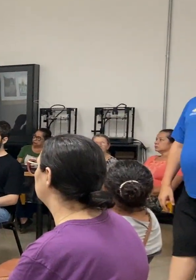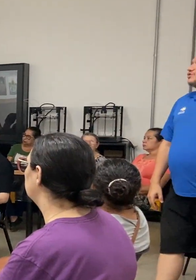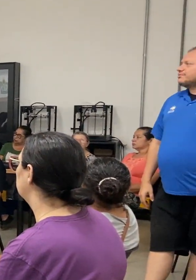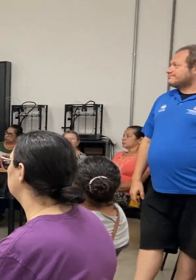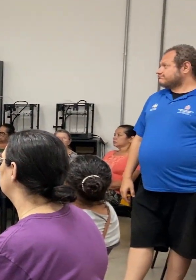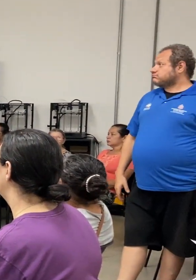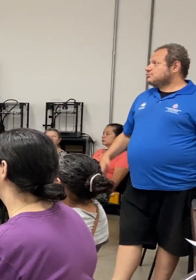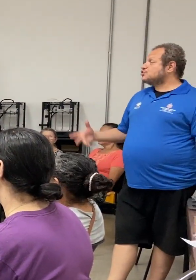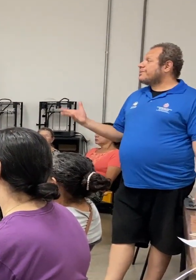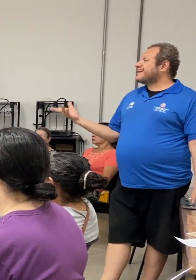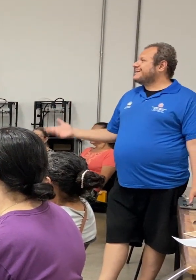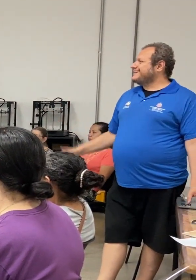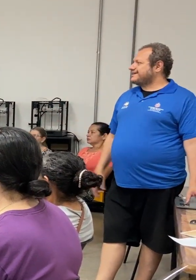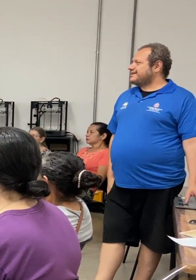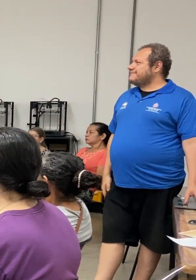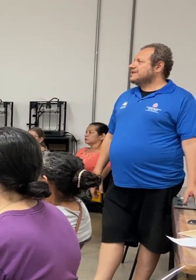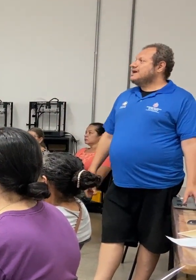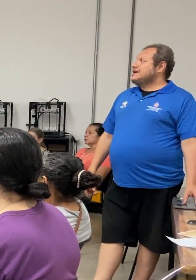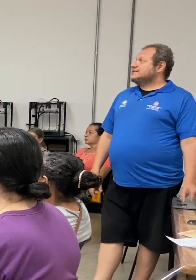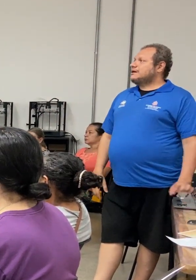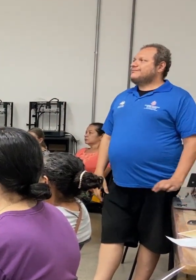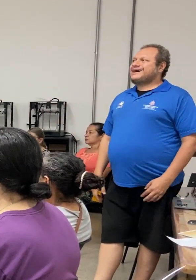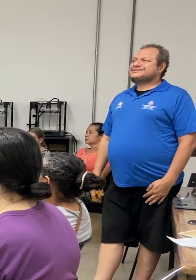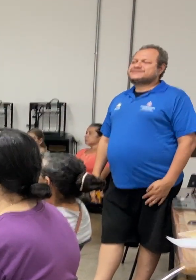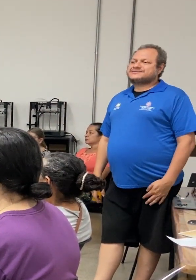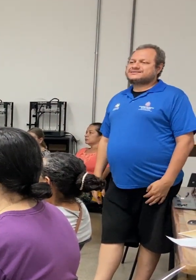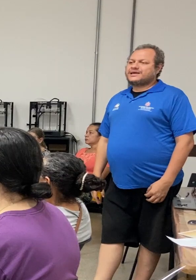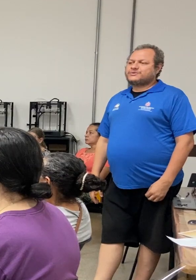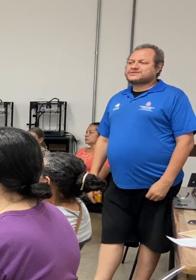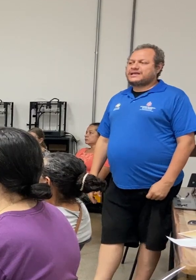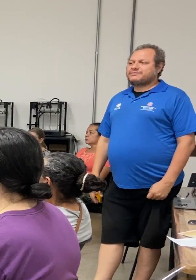muito, muito bacana, né? Então, nós temos que lembrar,